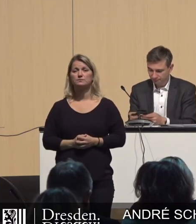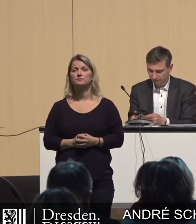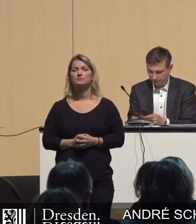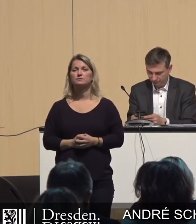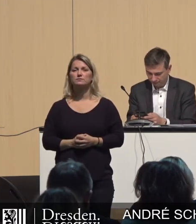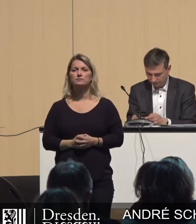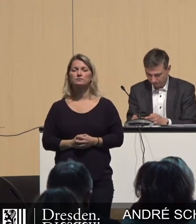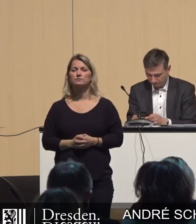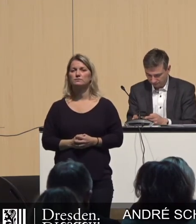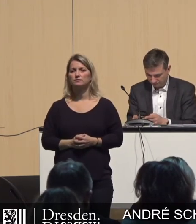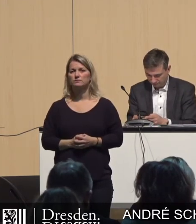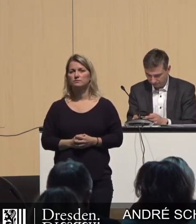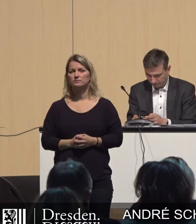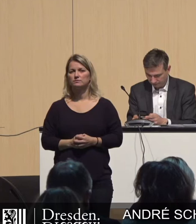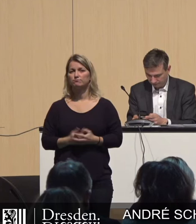Meine Damen und Herren,